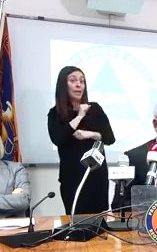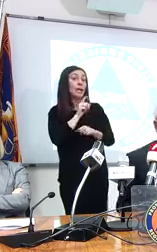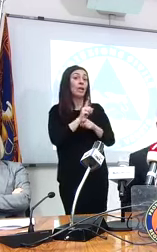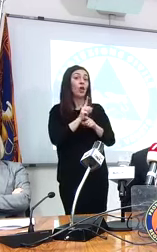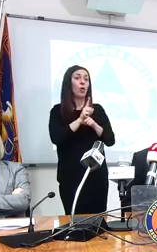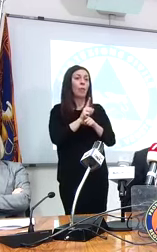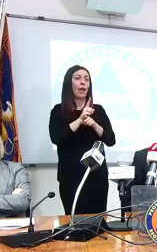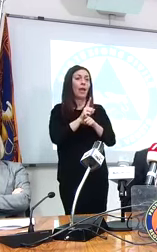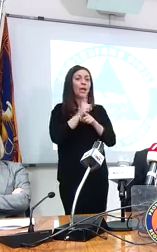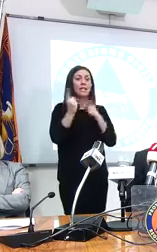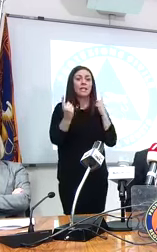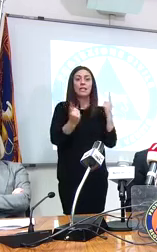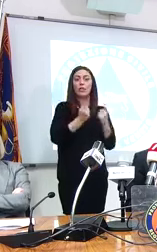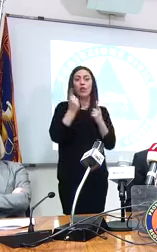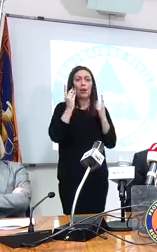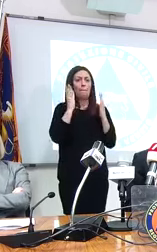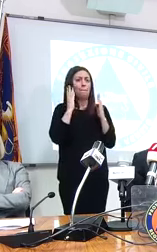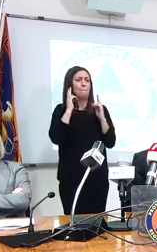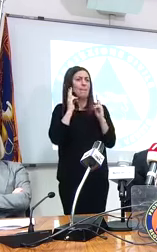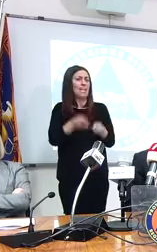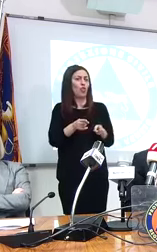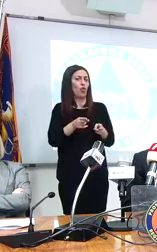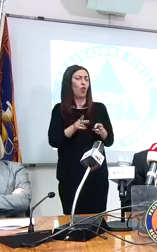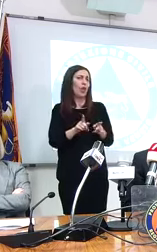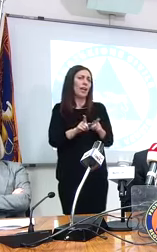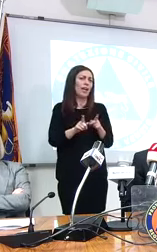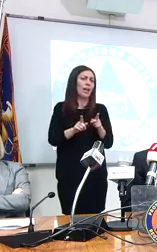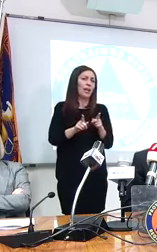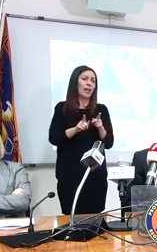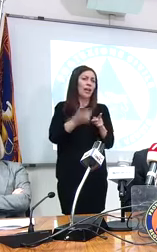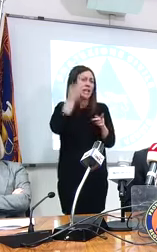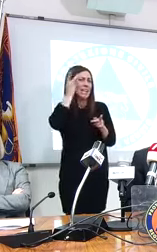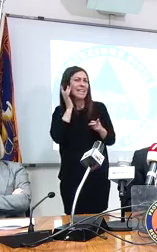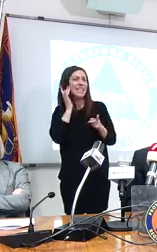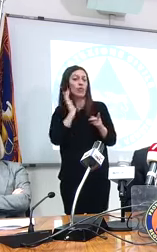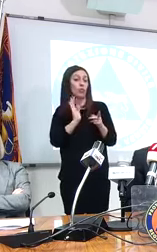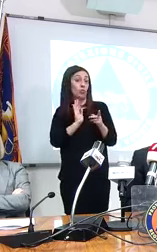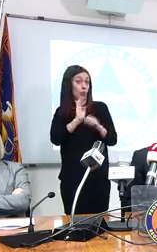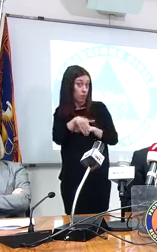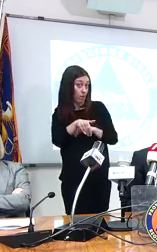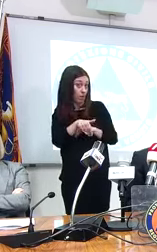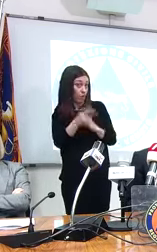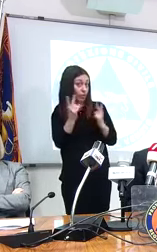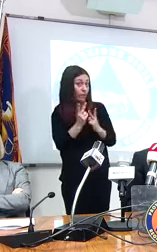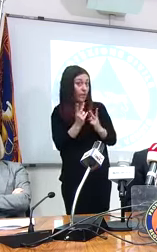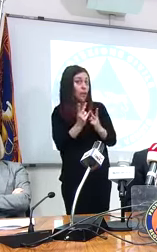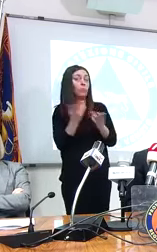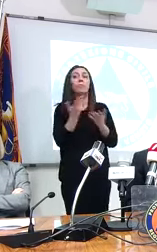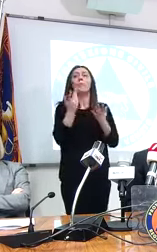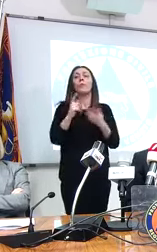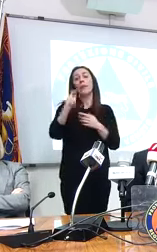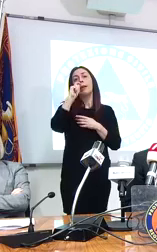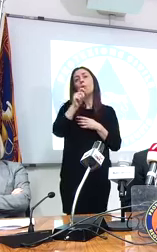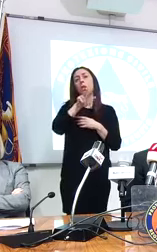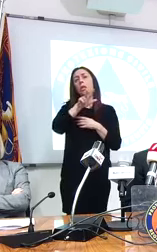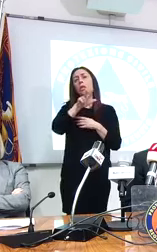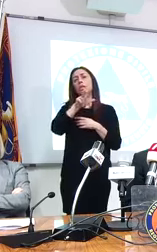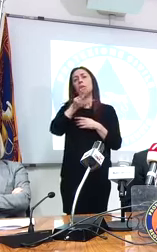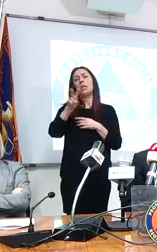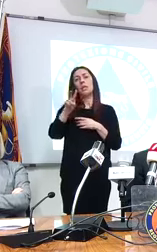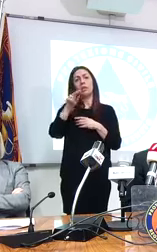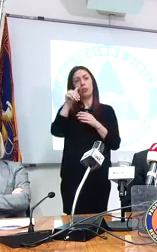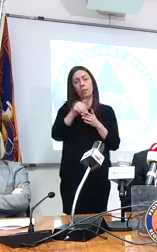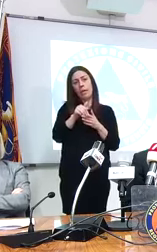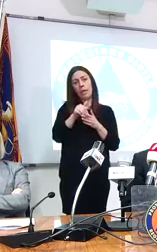a leggere i dati del report quotidiano, cioè se su 32.000 tamponi, 33.000 quasi, abbiamo